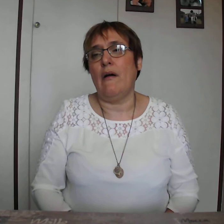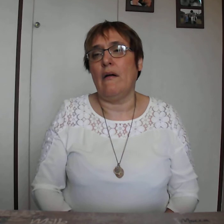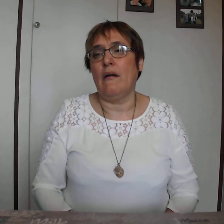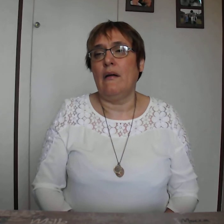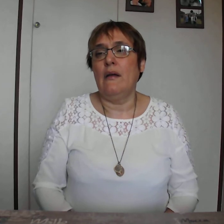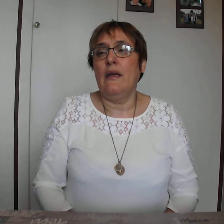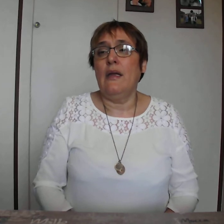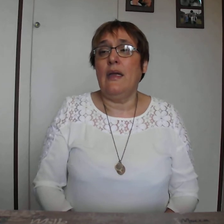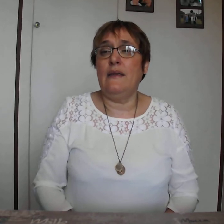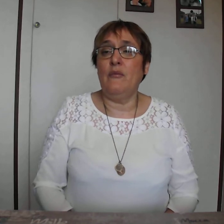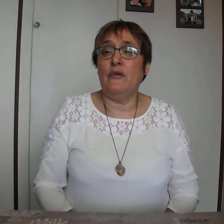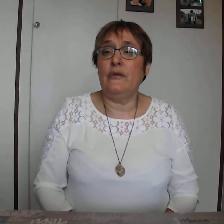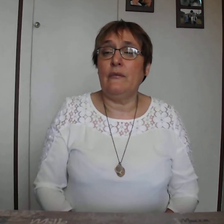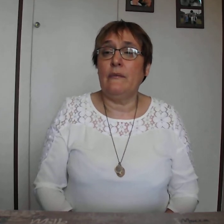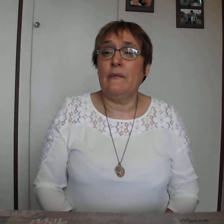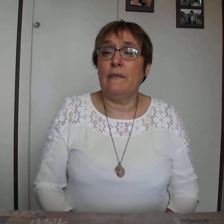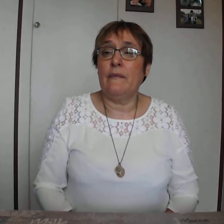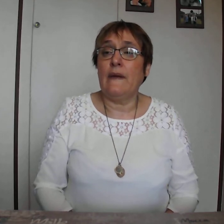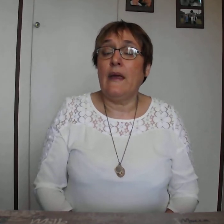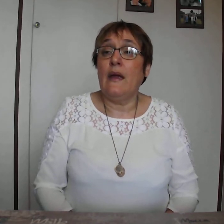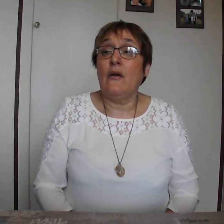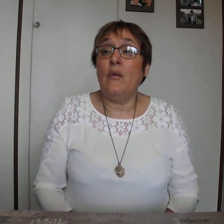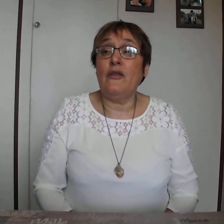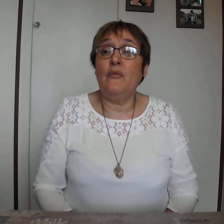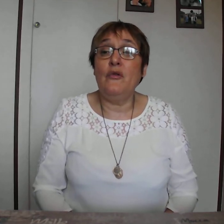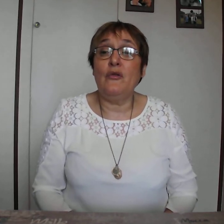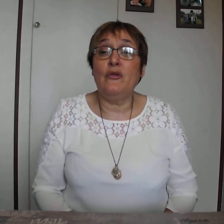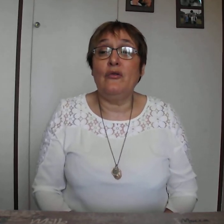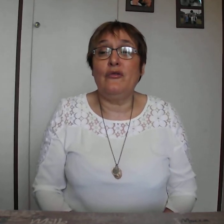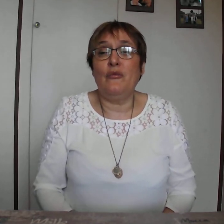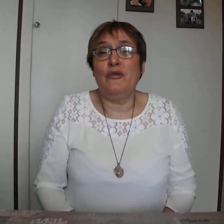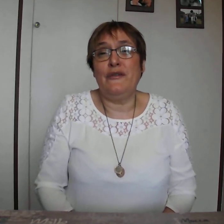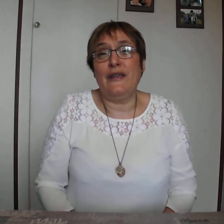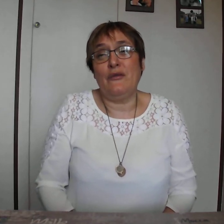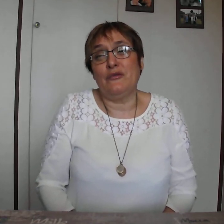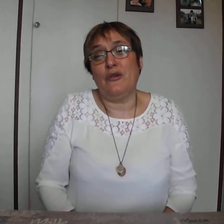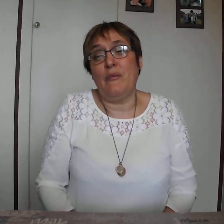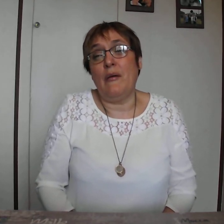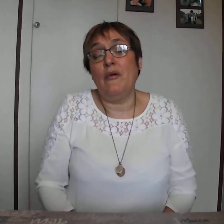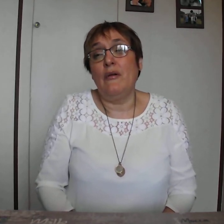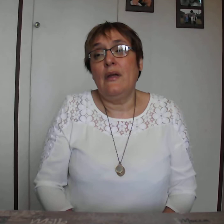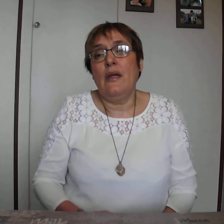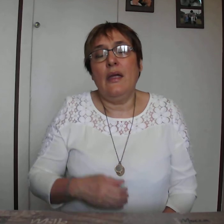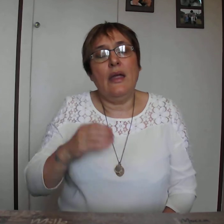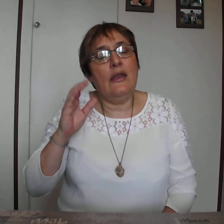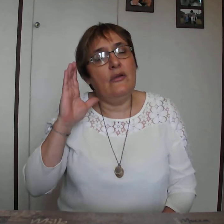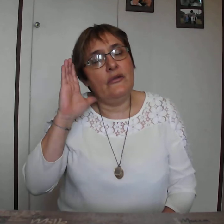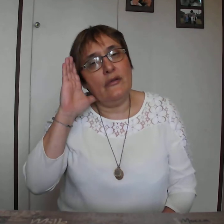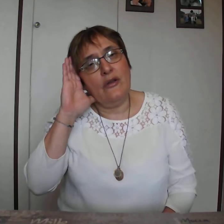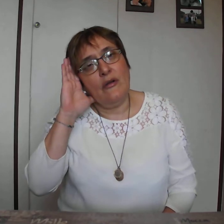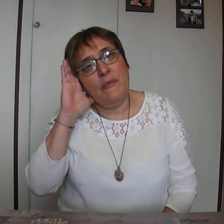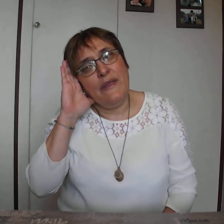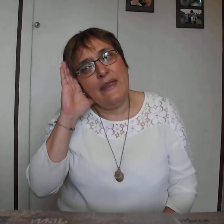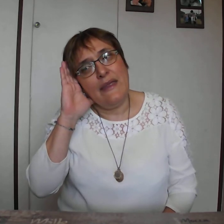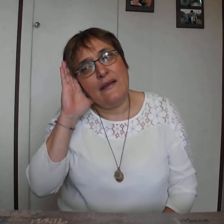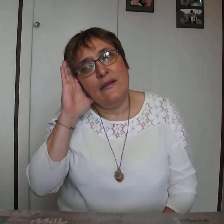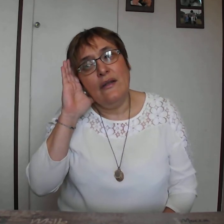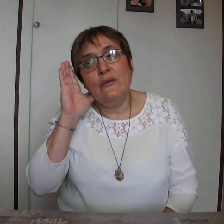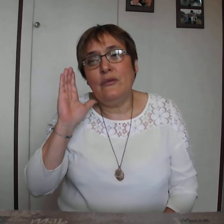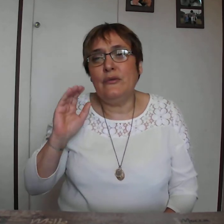d'efforts et d'émotions, quoi de mieux que de se blottir contre maman et de s'endormir sous son